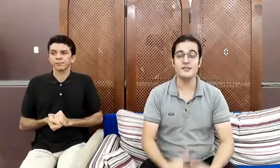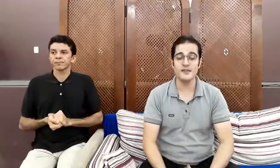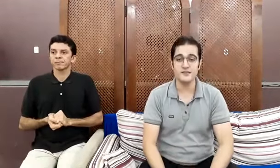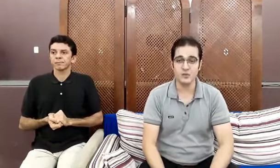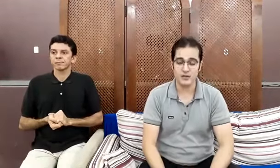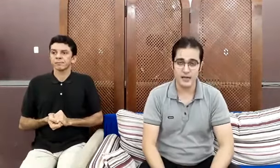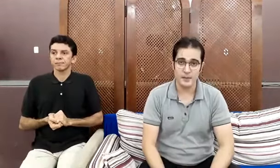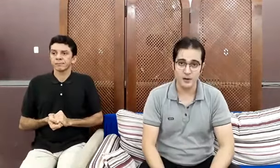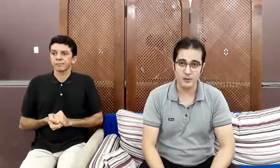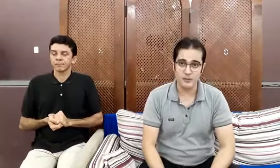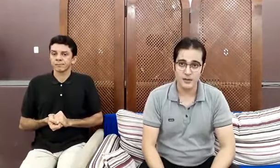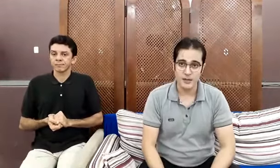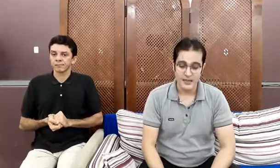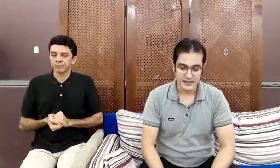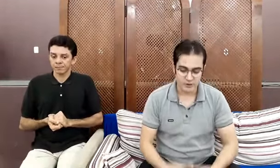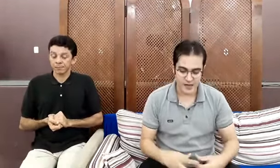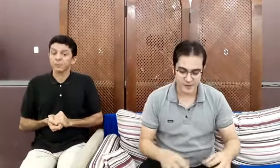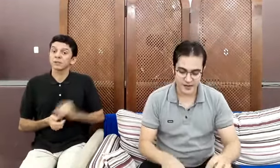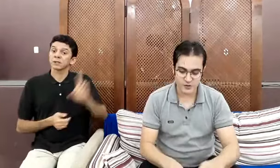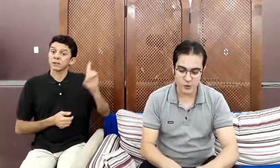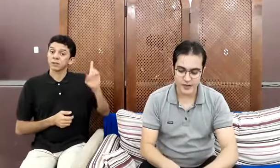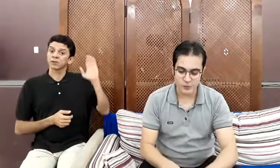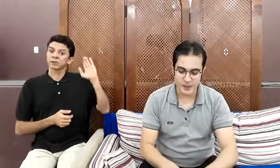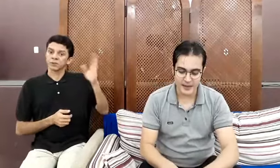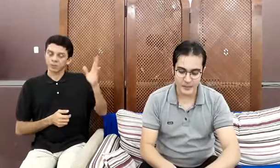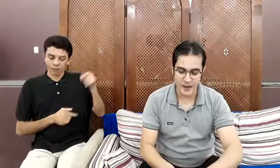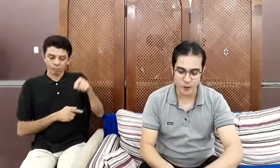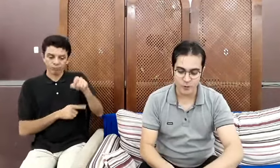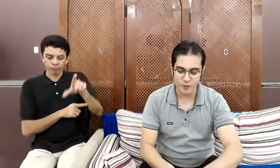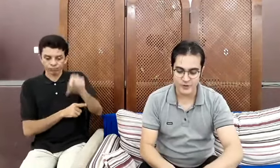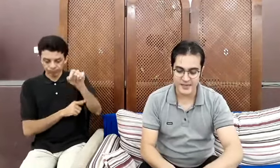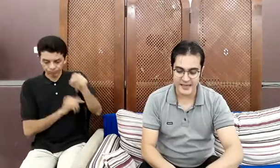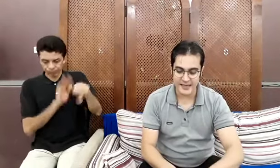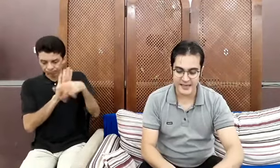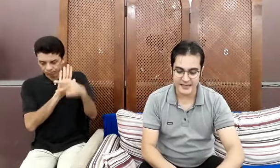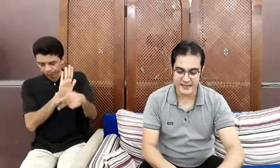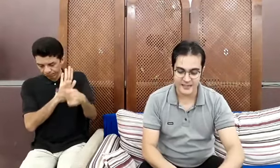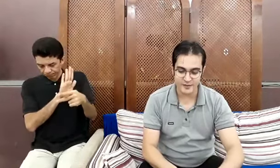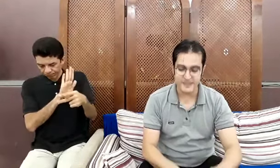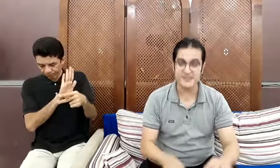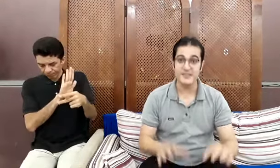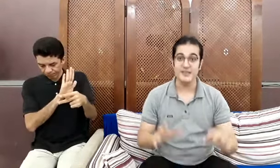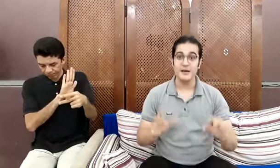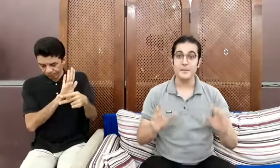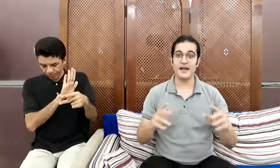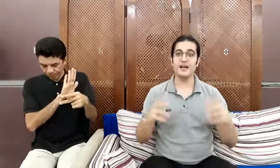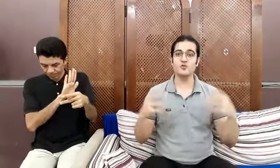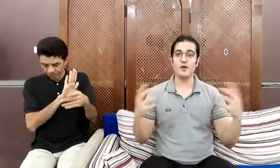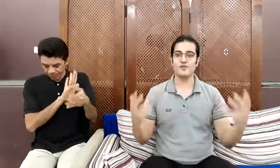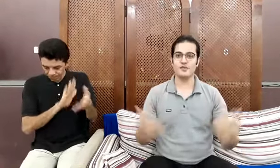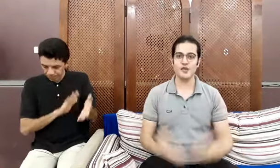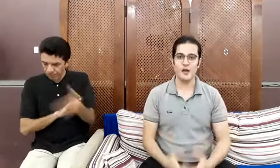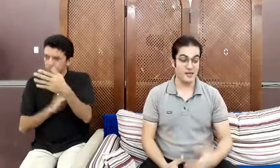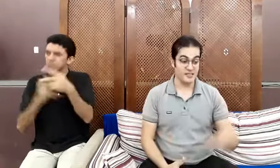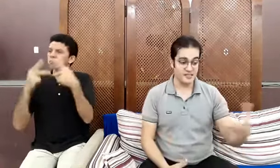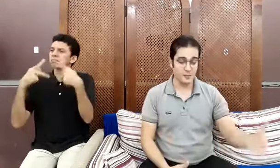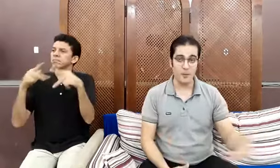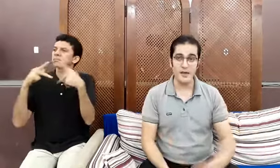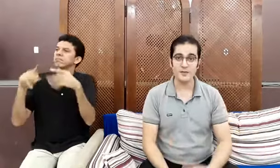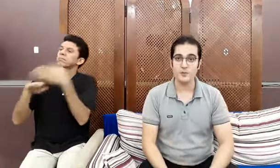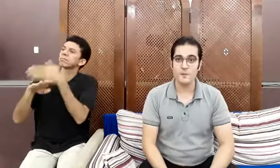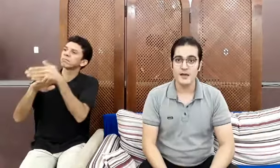antes de ele se tornar Paulo. Deus já havia escolhido para que Paulo fosse aquele que estivesse pregando o Evangelho, mas